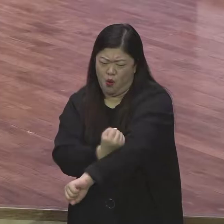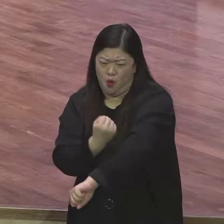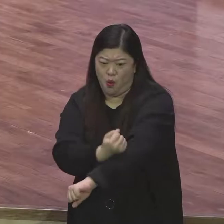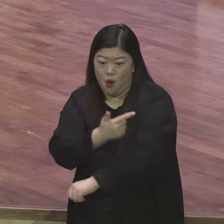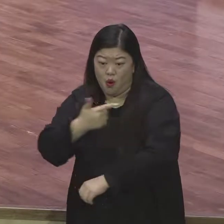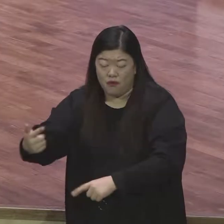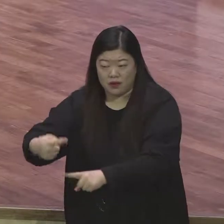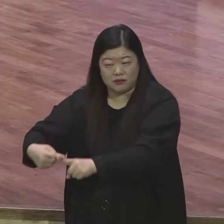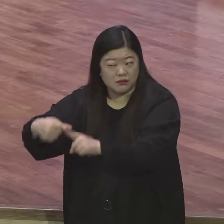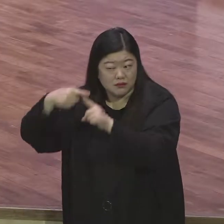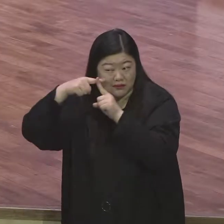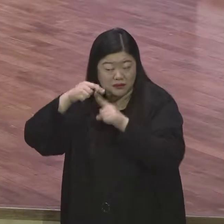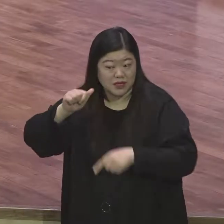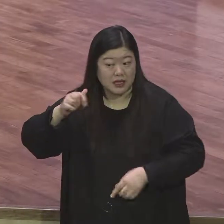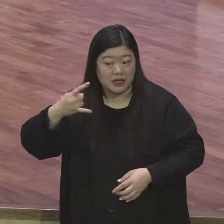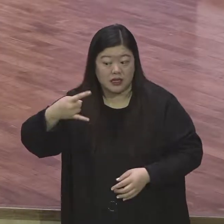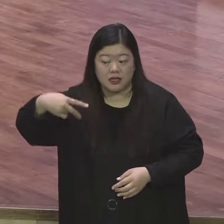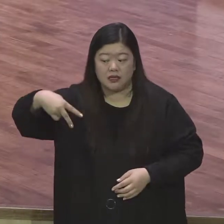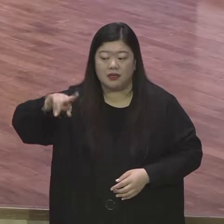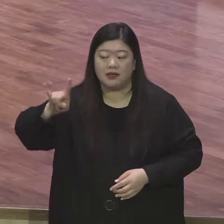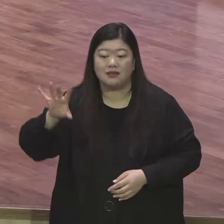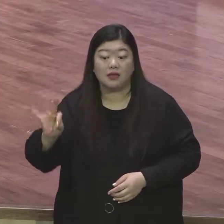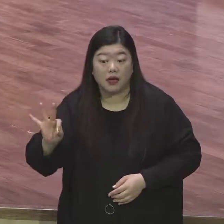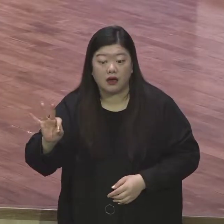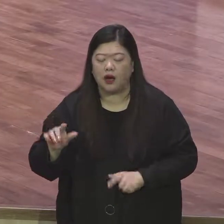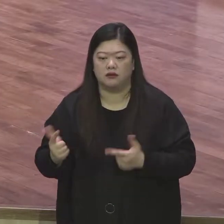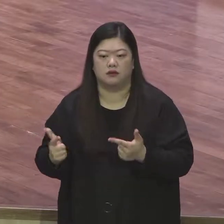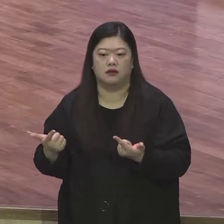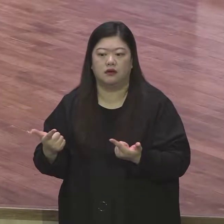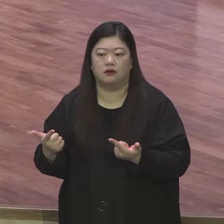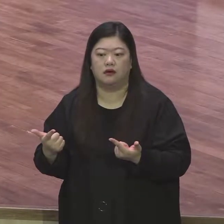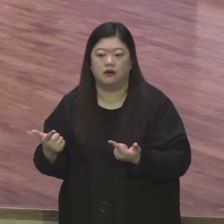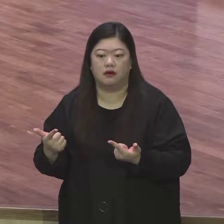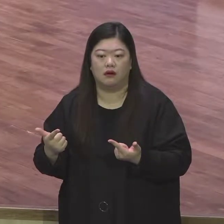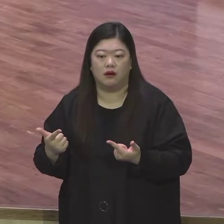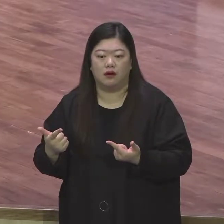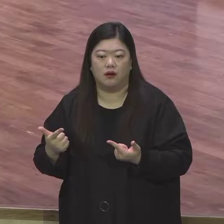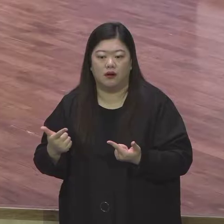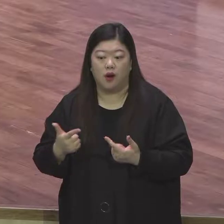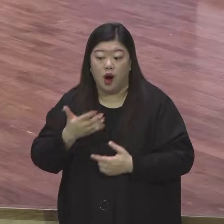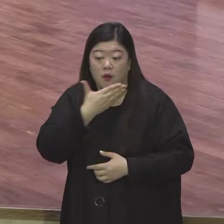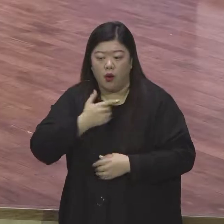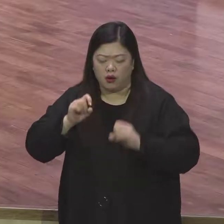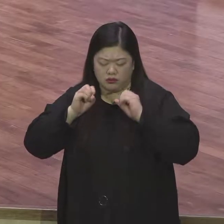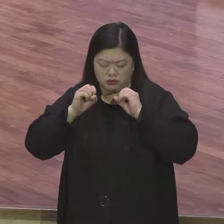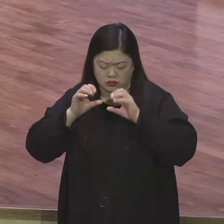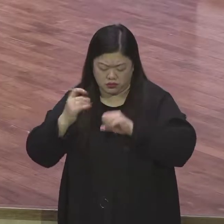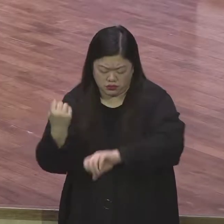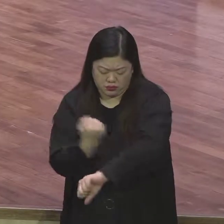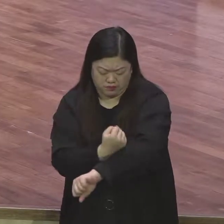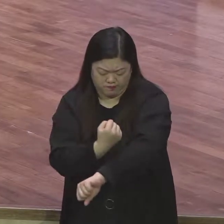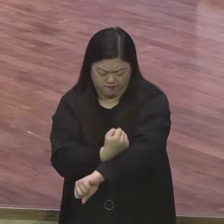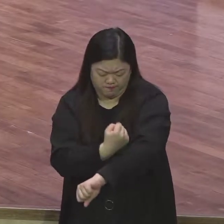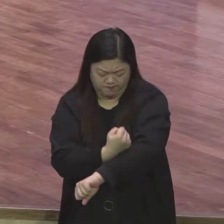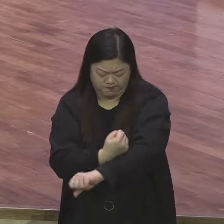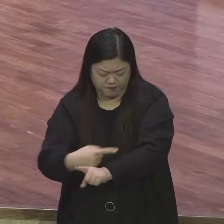생명건 헌신인데 이것이 희생이 아니에요. 오히려 복음이 그들의 인생에 최고 가치